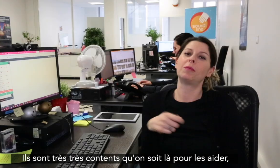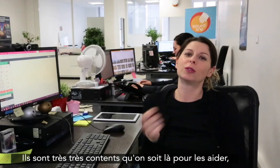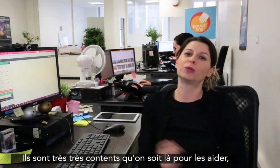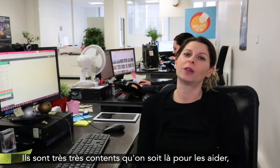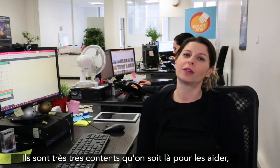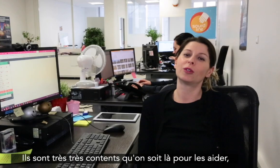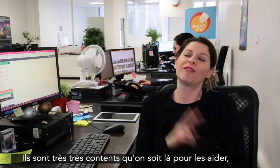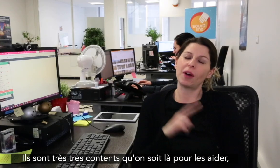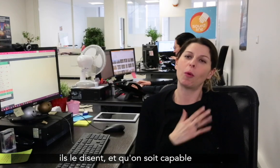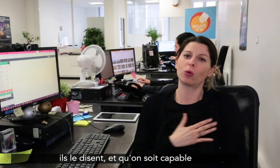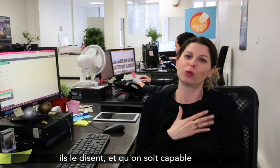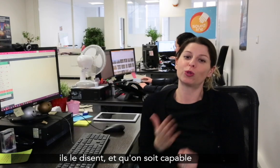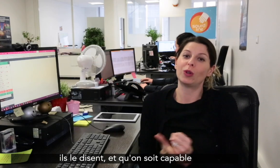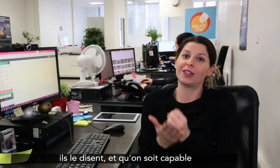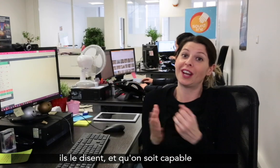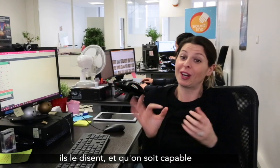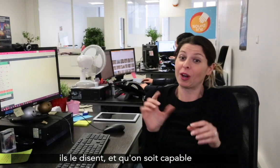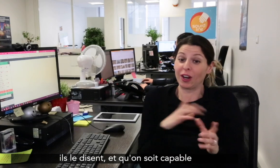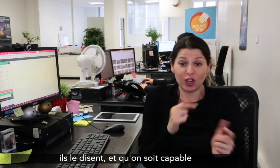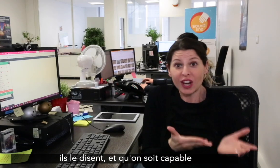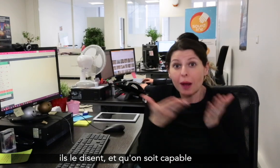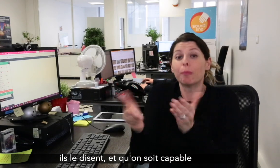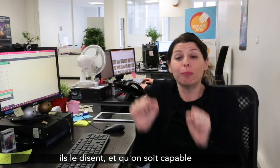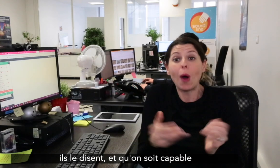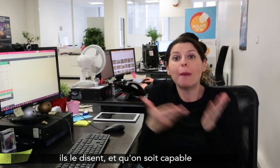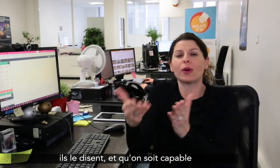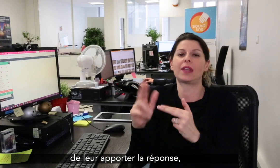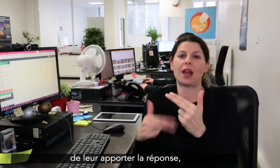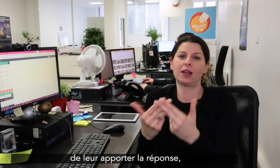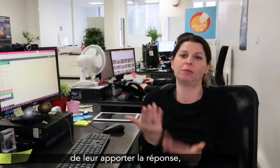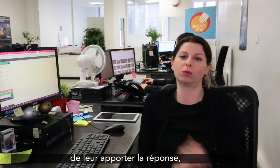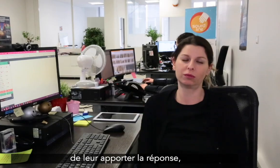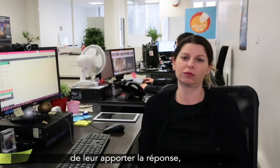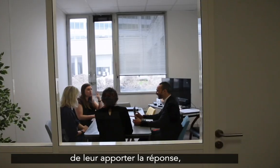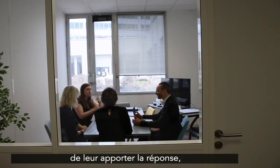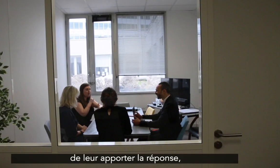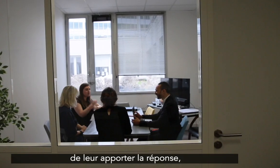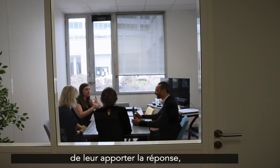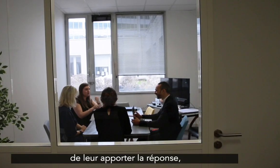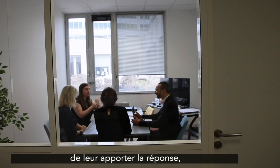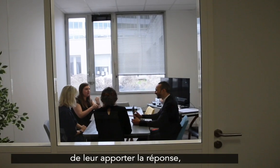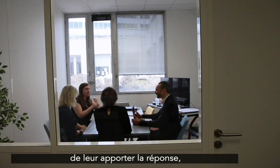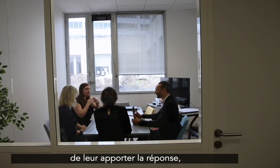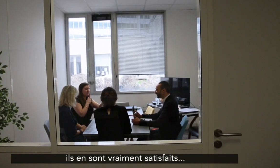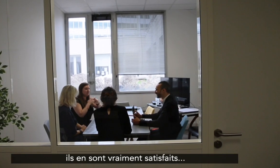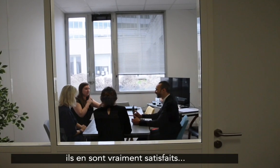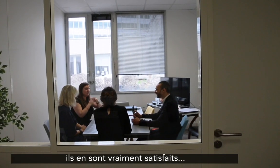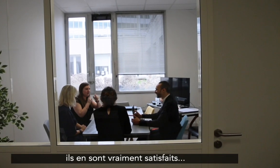très contents qu'on soit là pour les aider. Ils le disent et qu'on soit capable de leur apporter la réponse, ils en sont vraiment